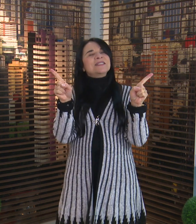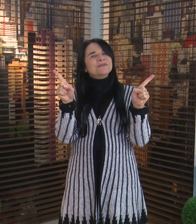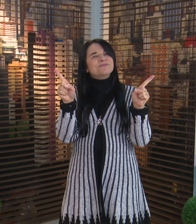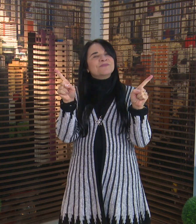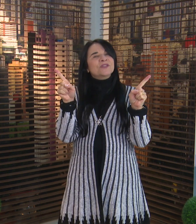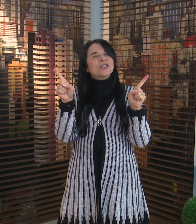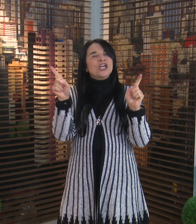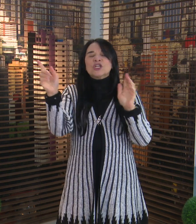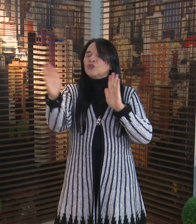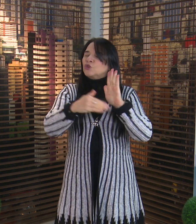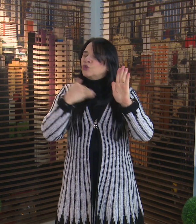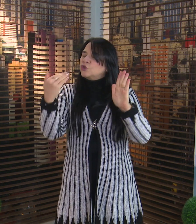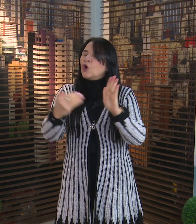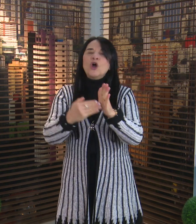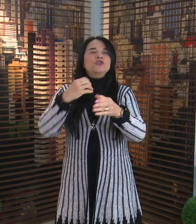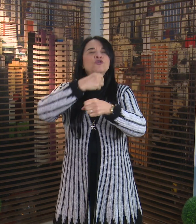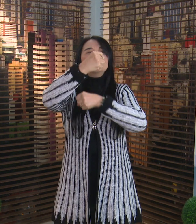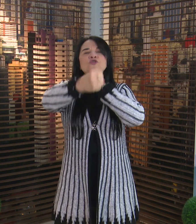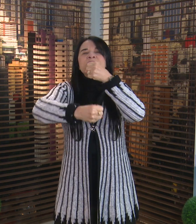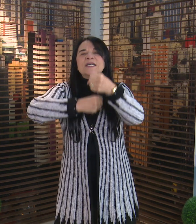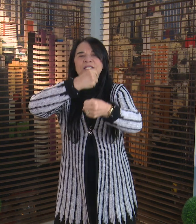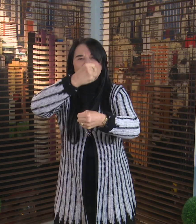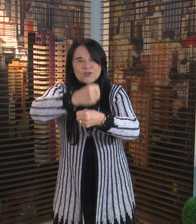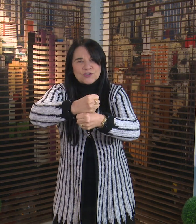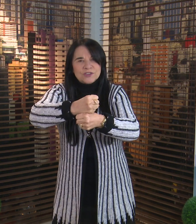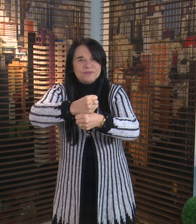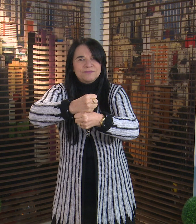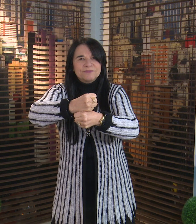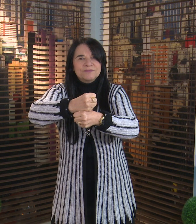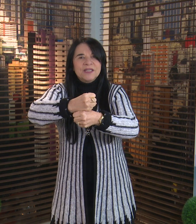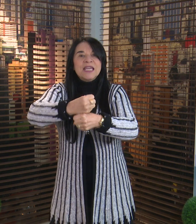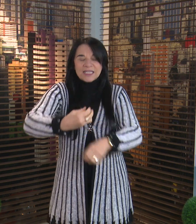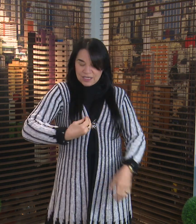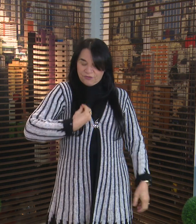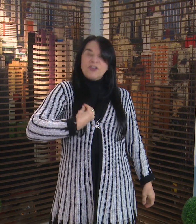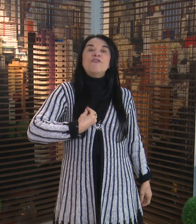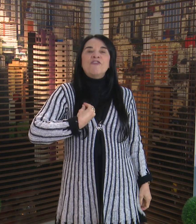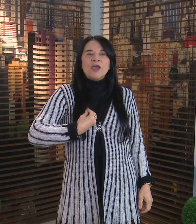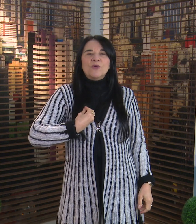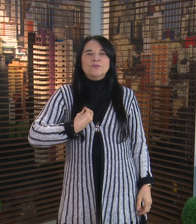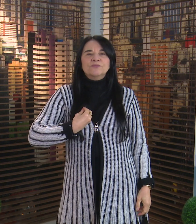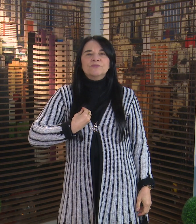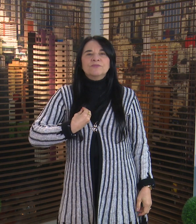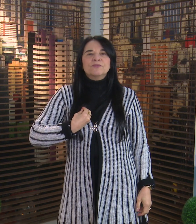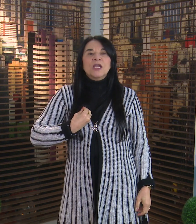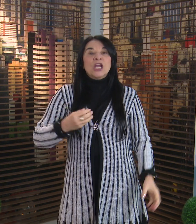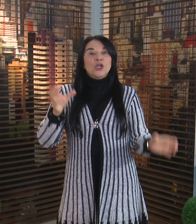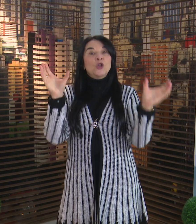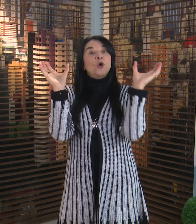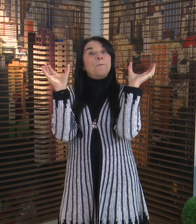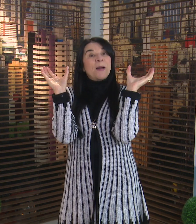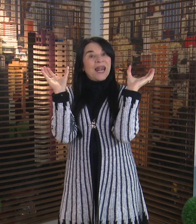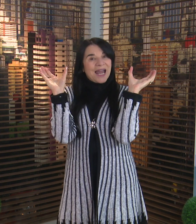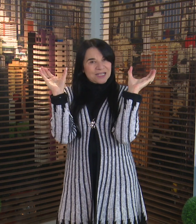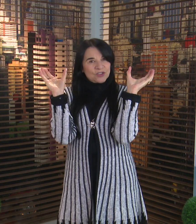Mas todos os anos que viveu no